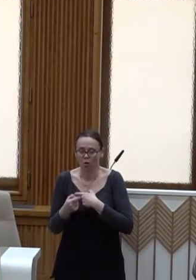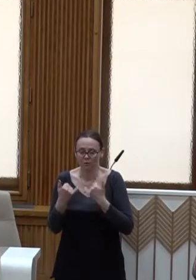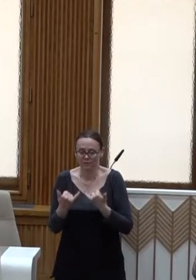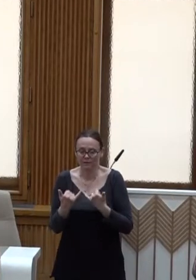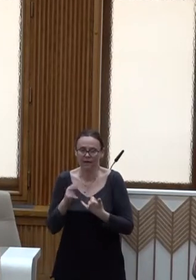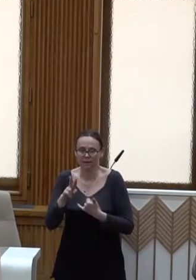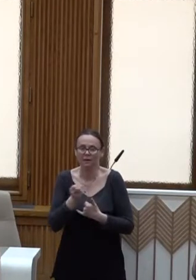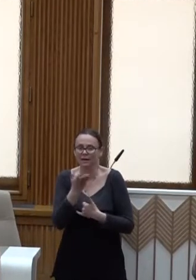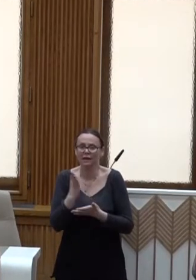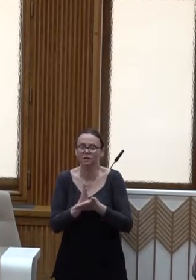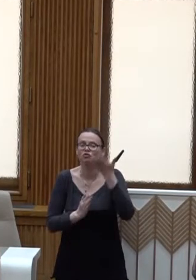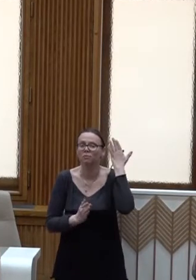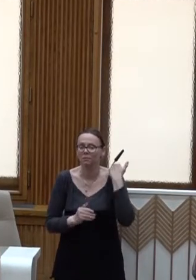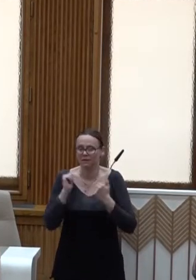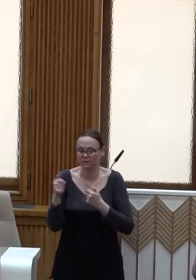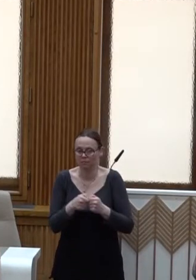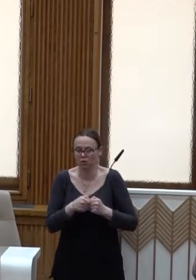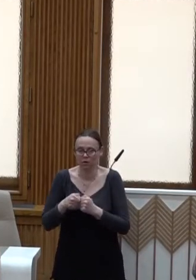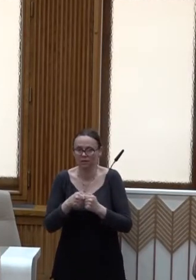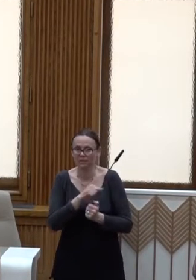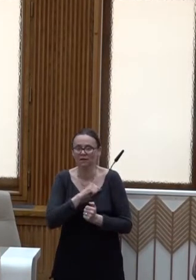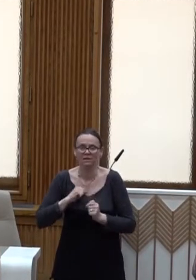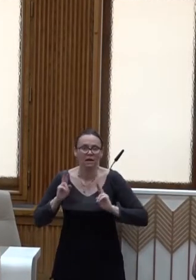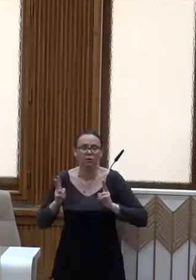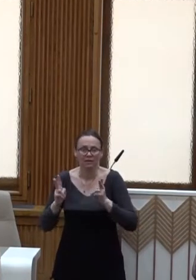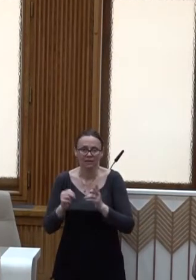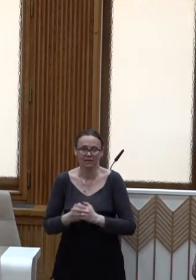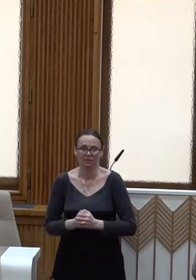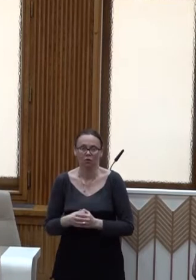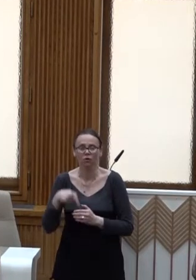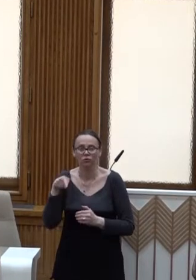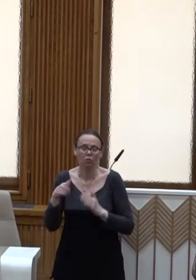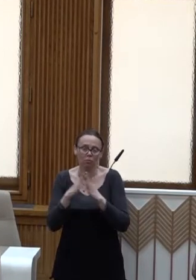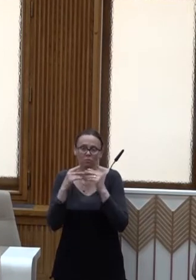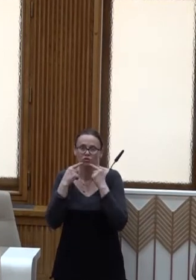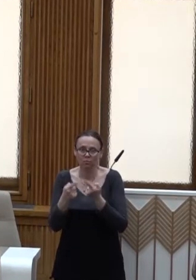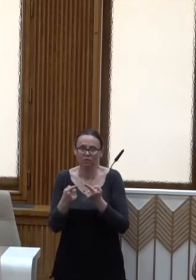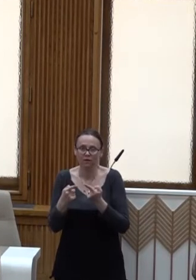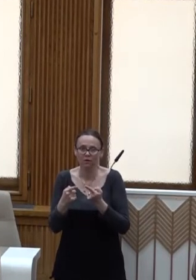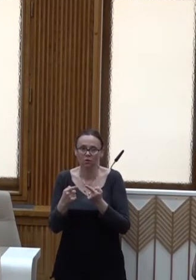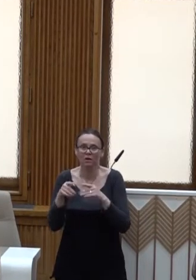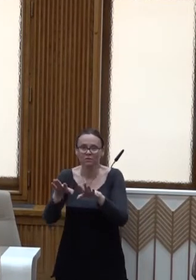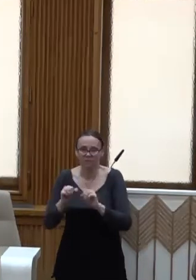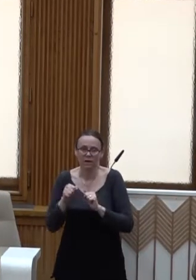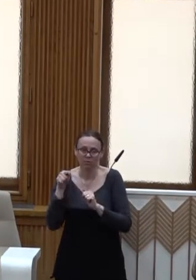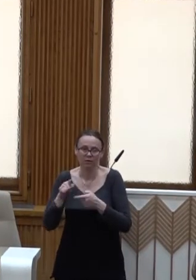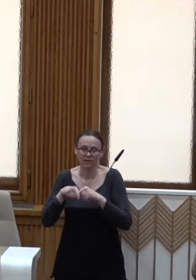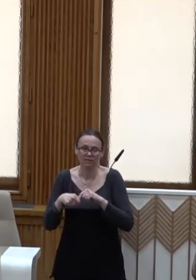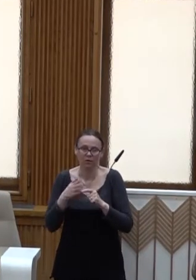se itak že sami prej organizirali samo iniciativno, to po domače rečeno vzamejo v roke.